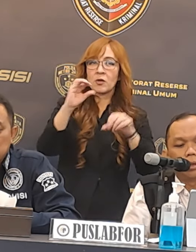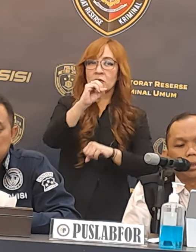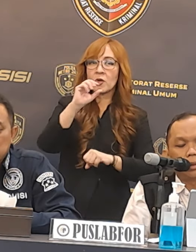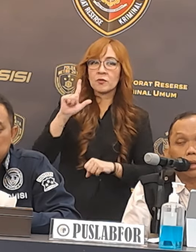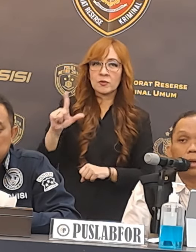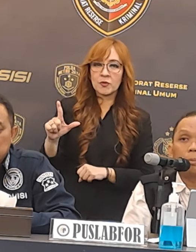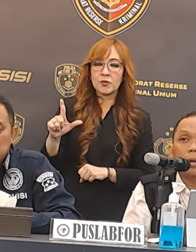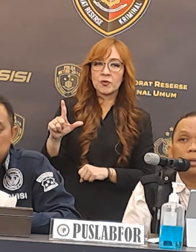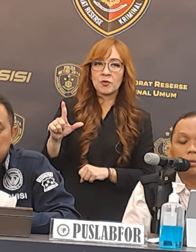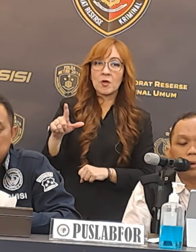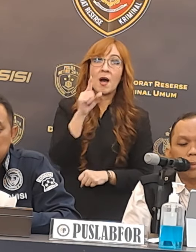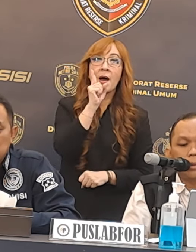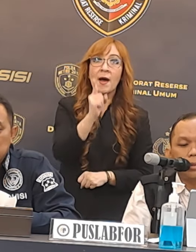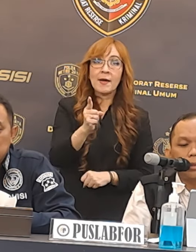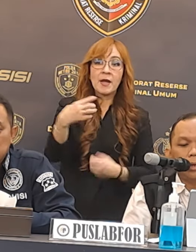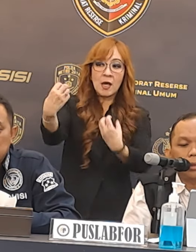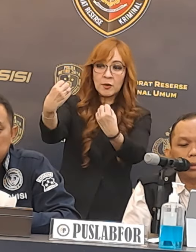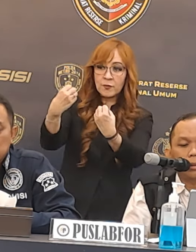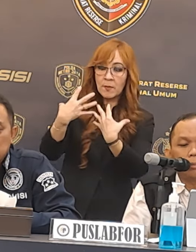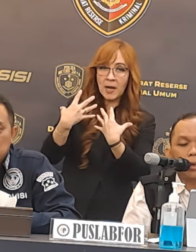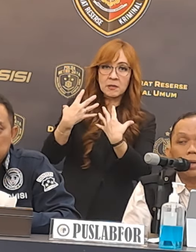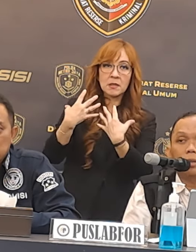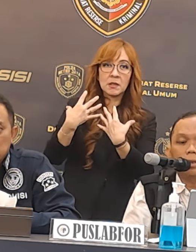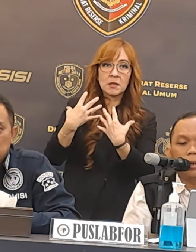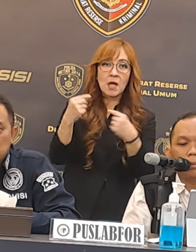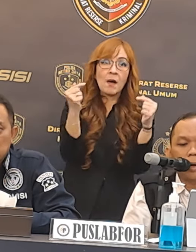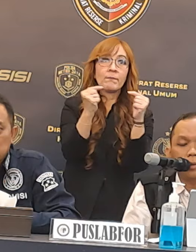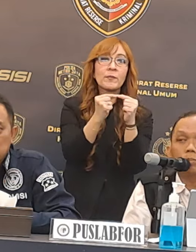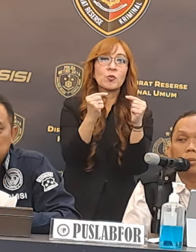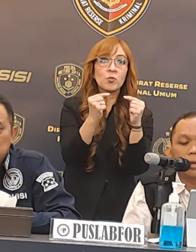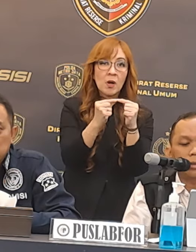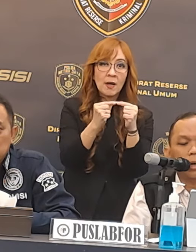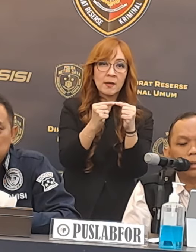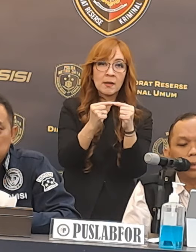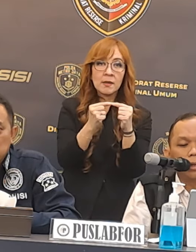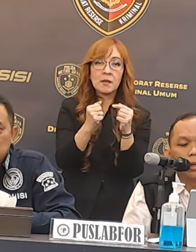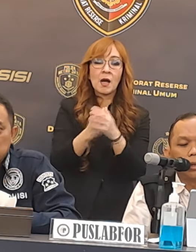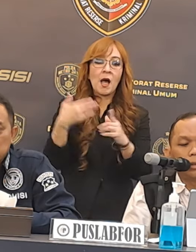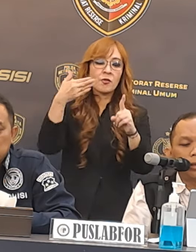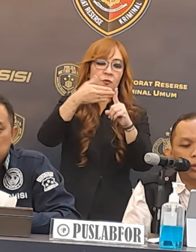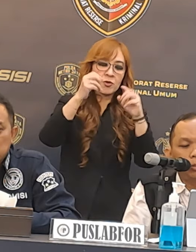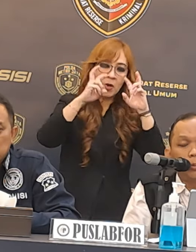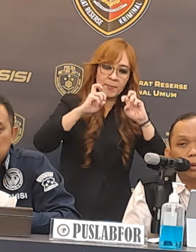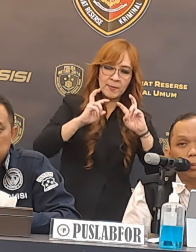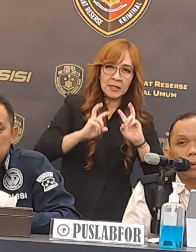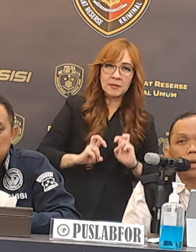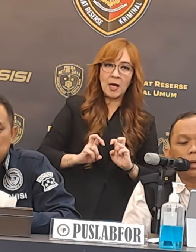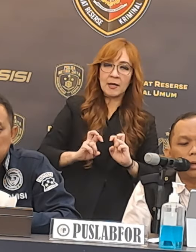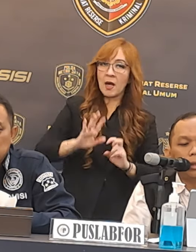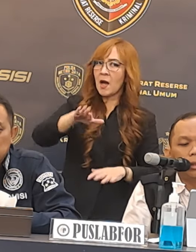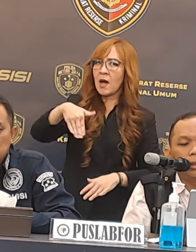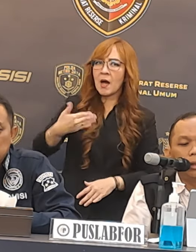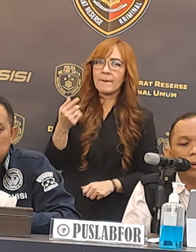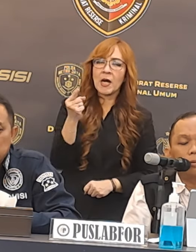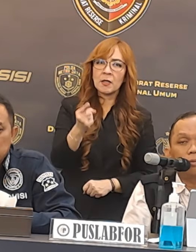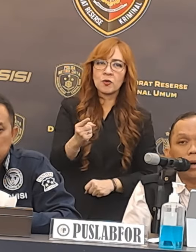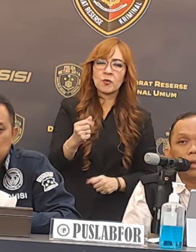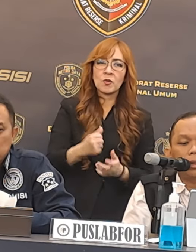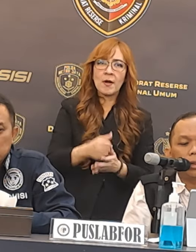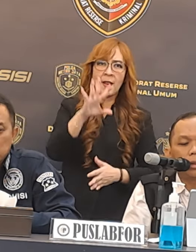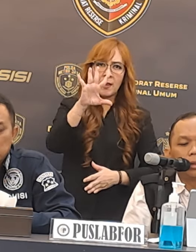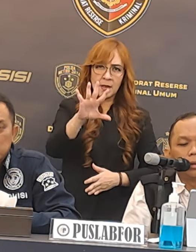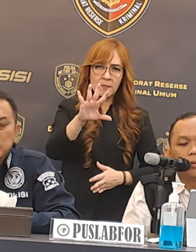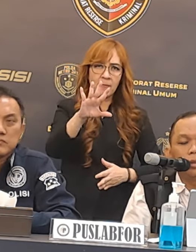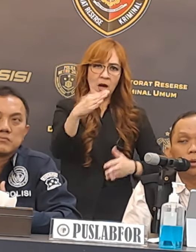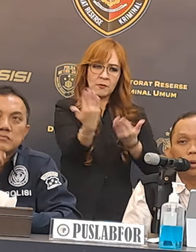C95289607 terdapat informasi yang berkaitan dengan maksud pemeriksaan yaitu berupa 5